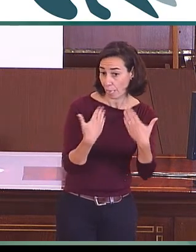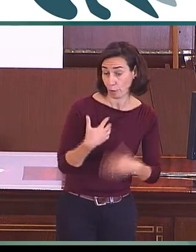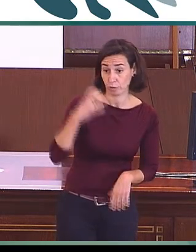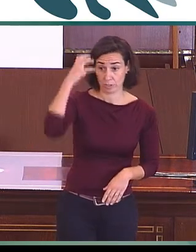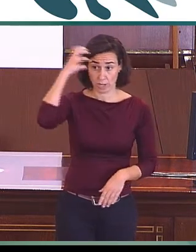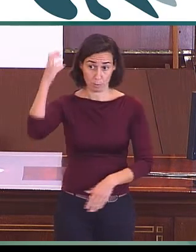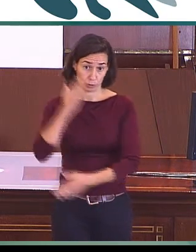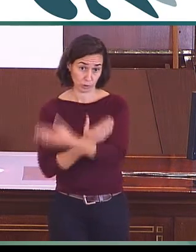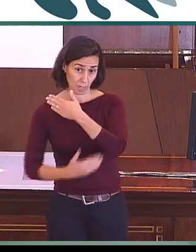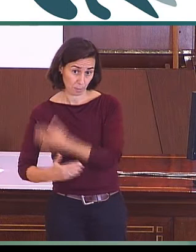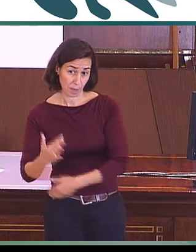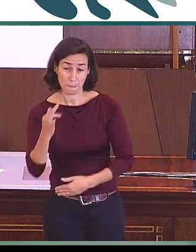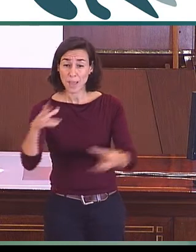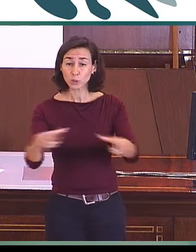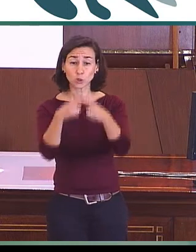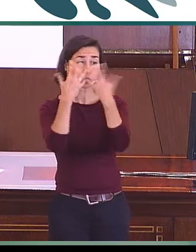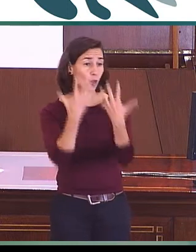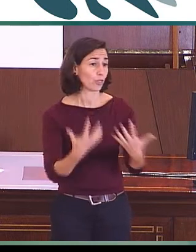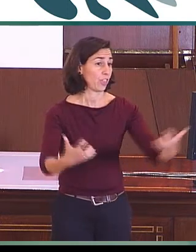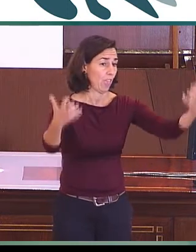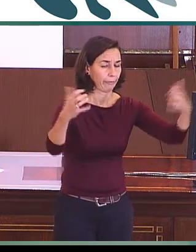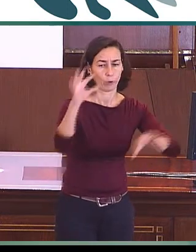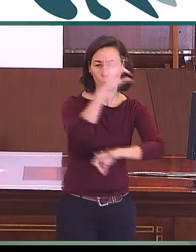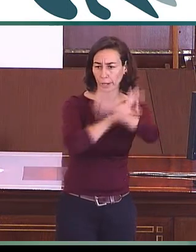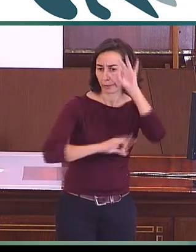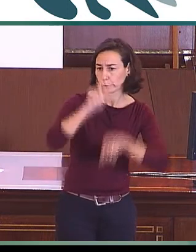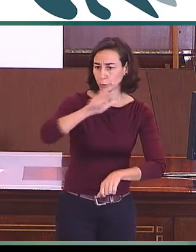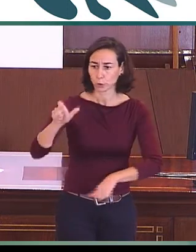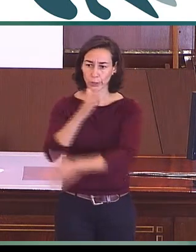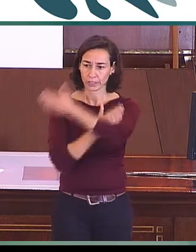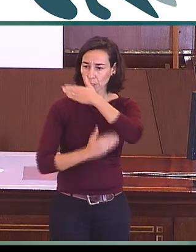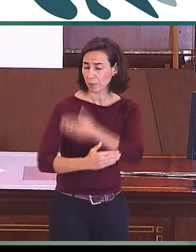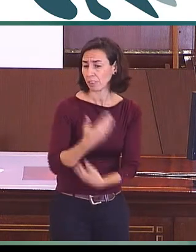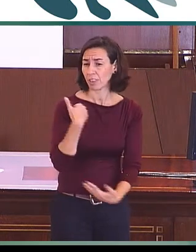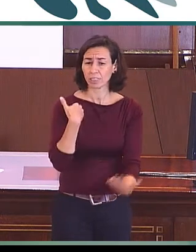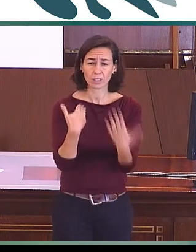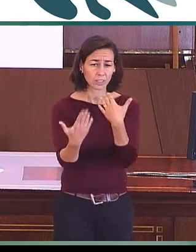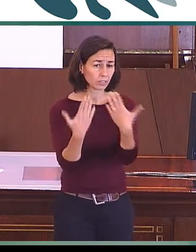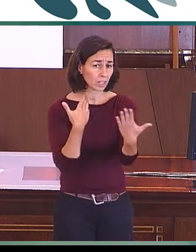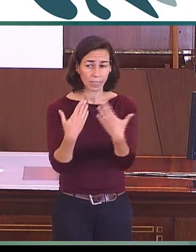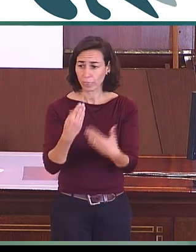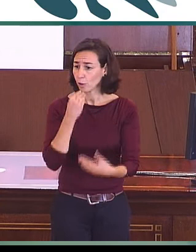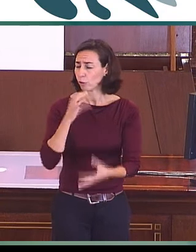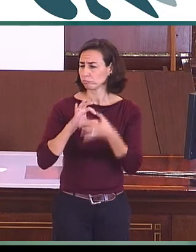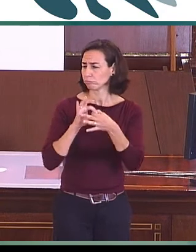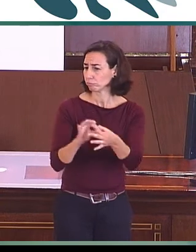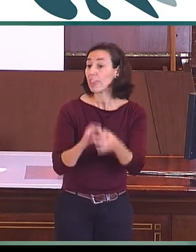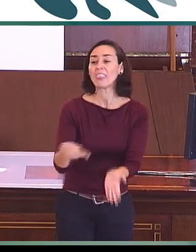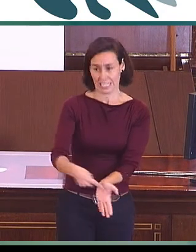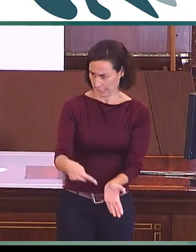y la sociedad civil las organizaciones de personas con discapacidad sea una relación de exigencia evidentemente pero